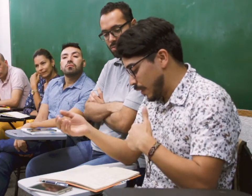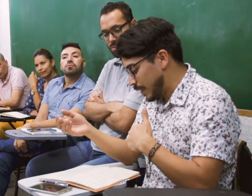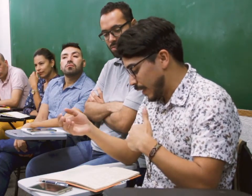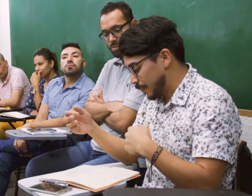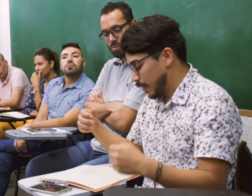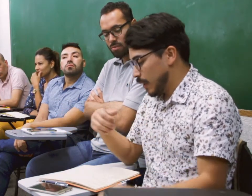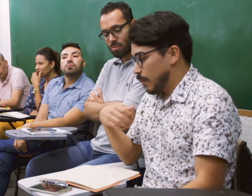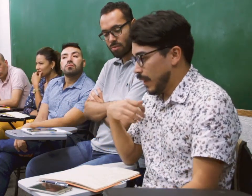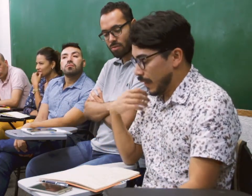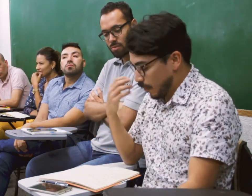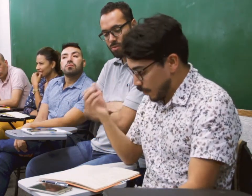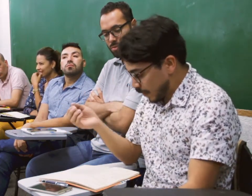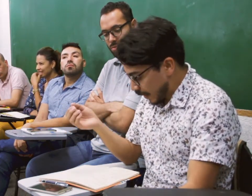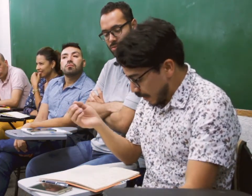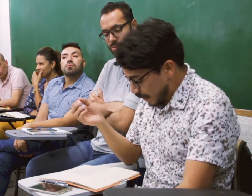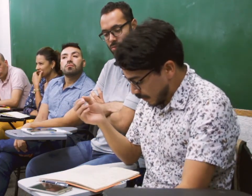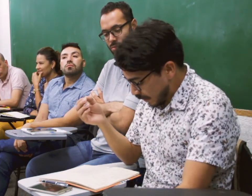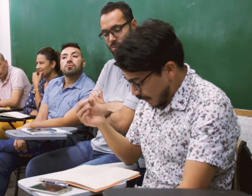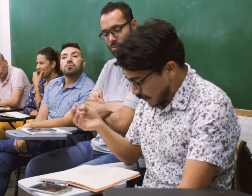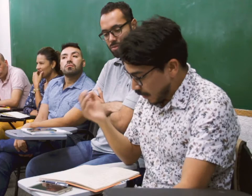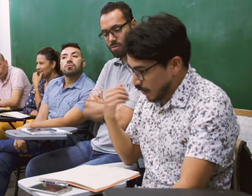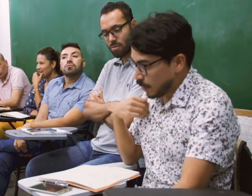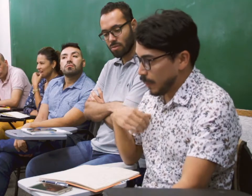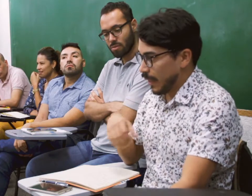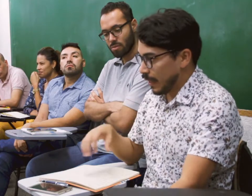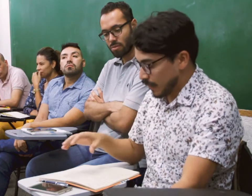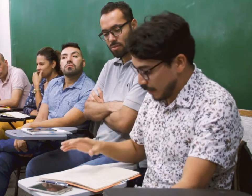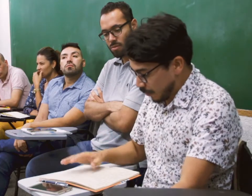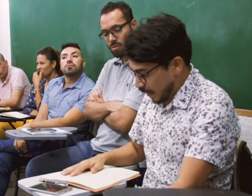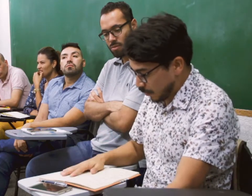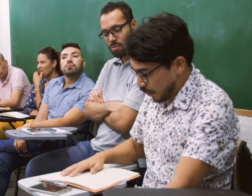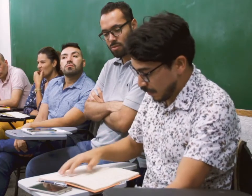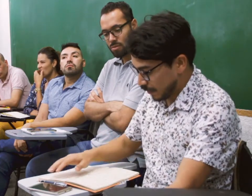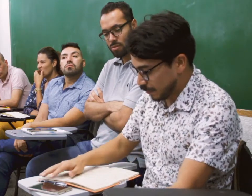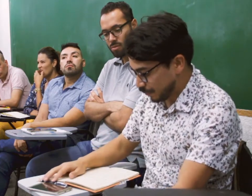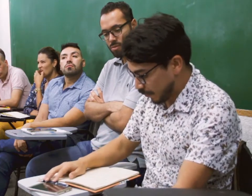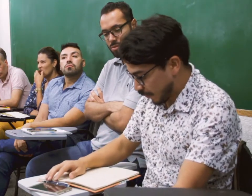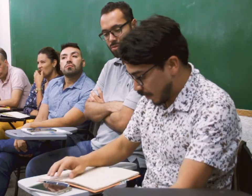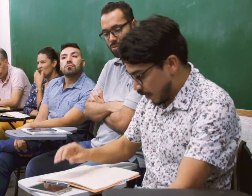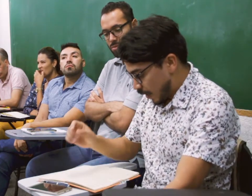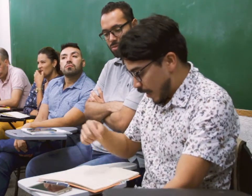buscar la igualdad, para reconocer la diversidad y superar las discriminaciones.